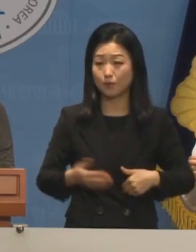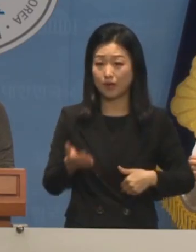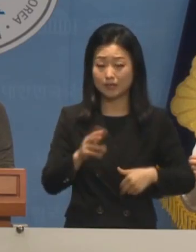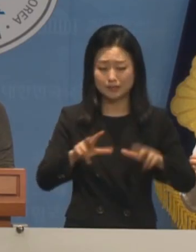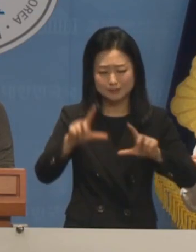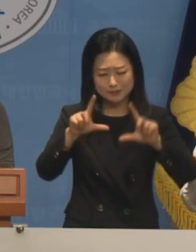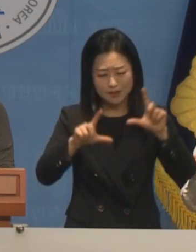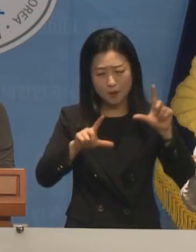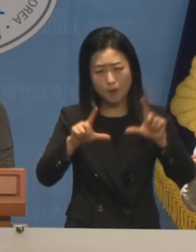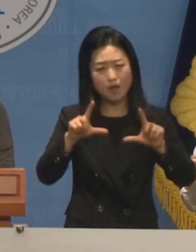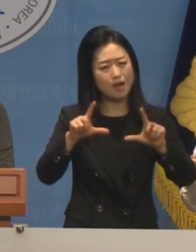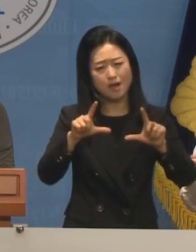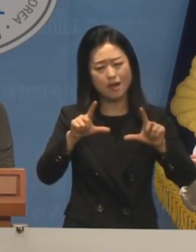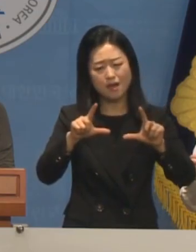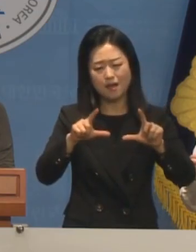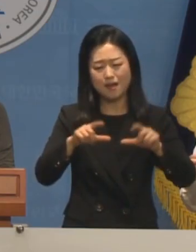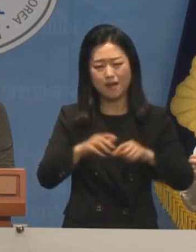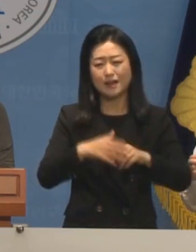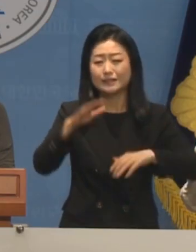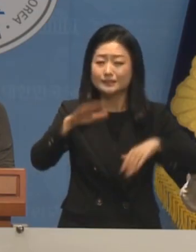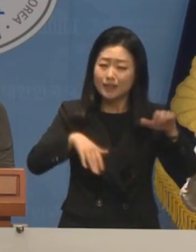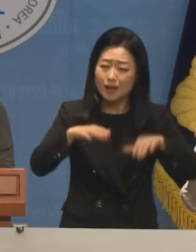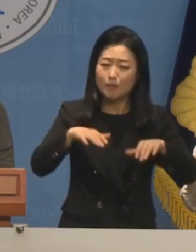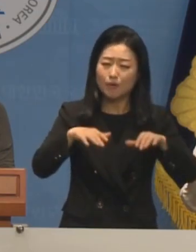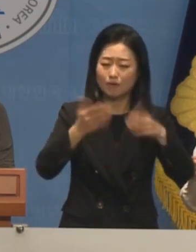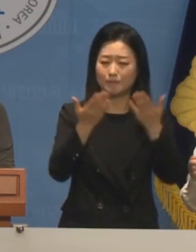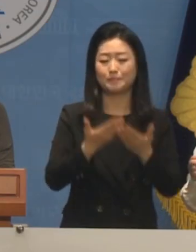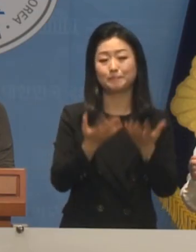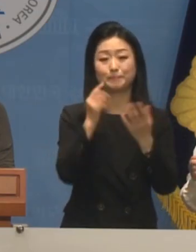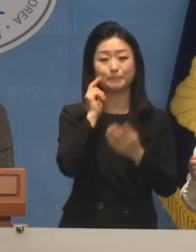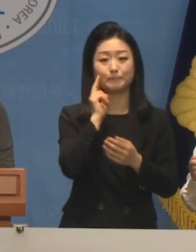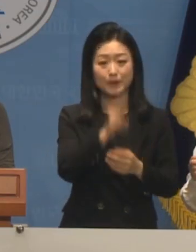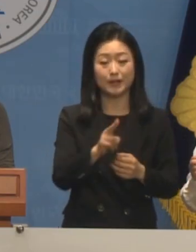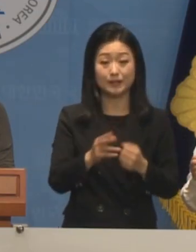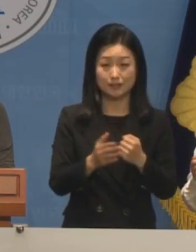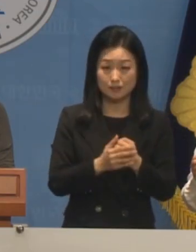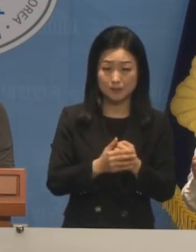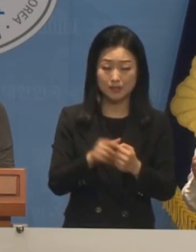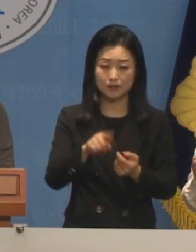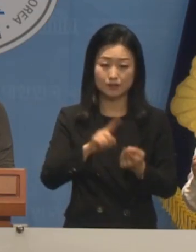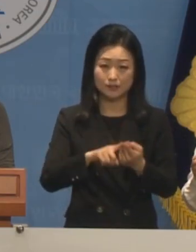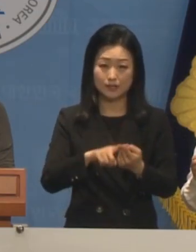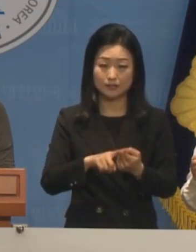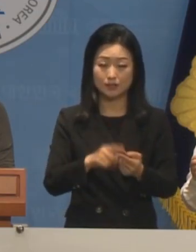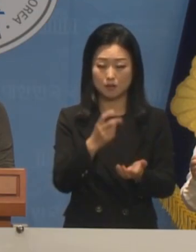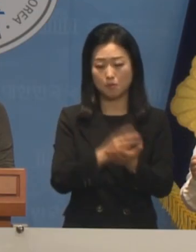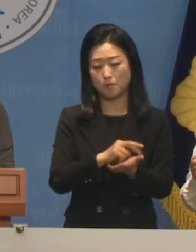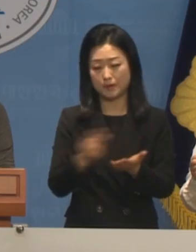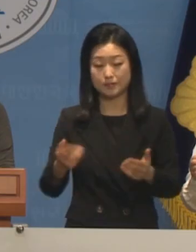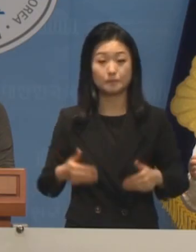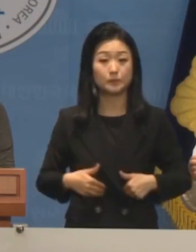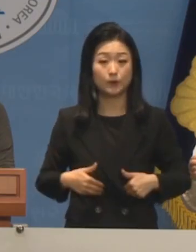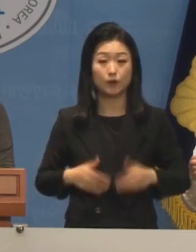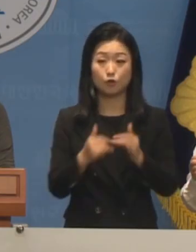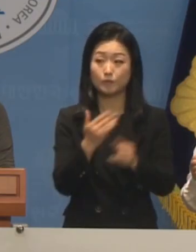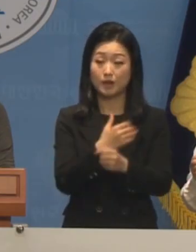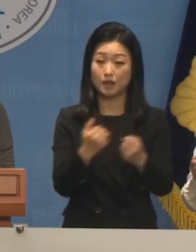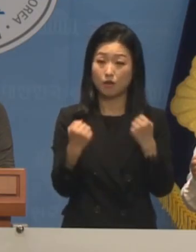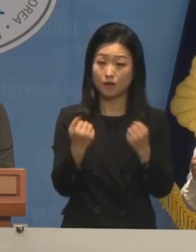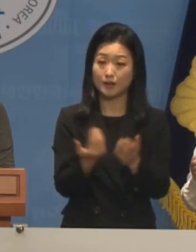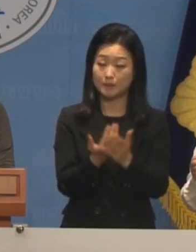놓여 있어 차별적 근로 조건을 개선해야 한다는 것이 그 이유입니다 따라서 국민의